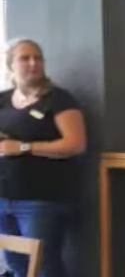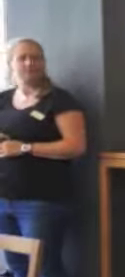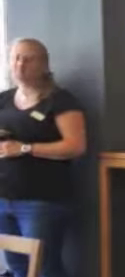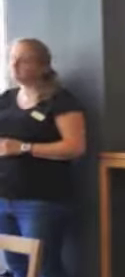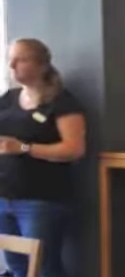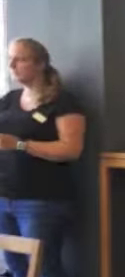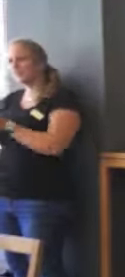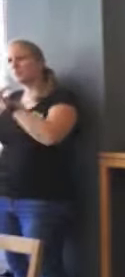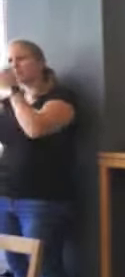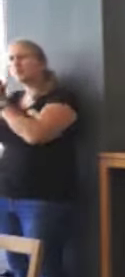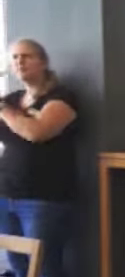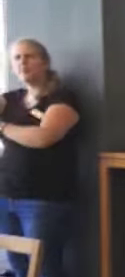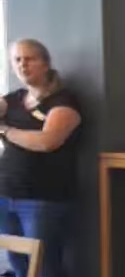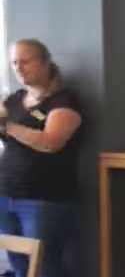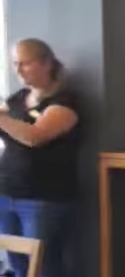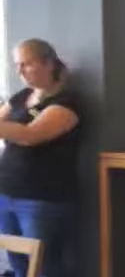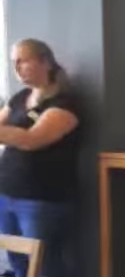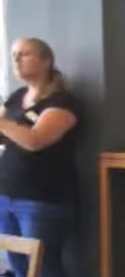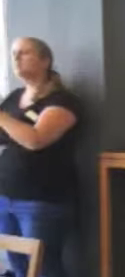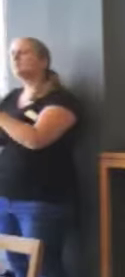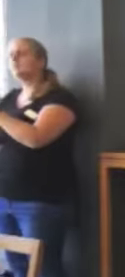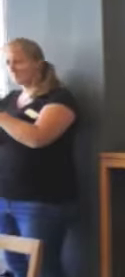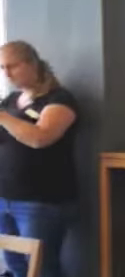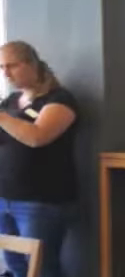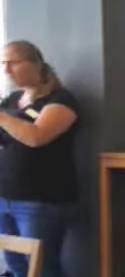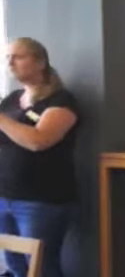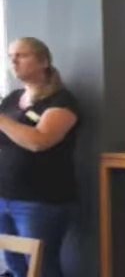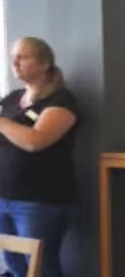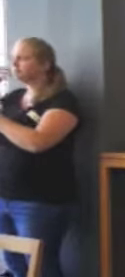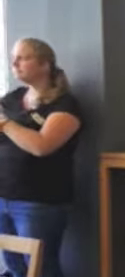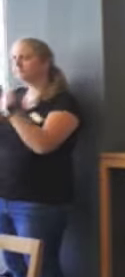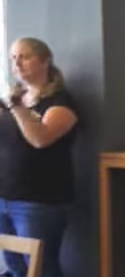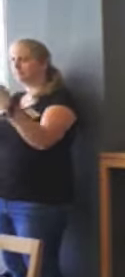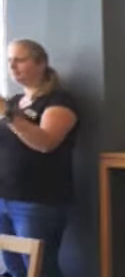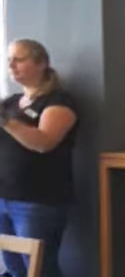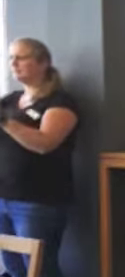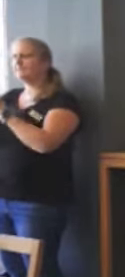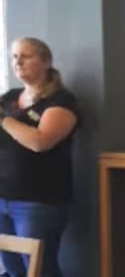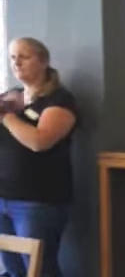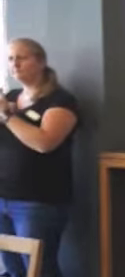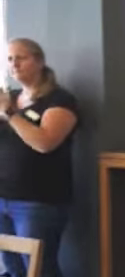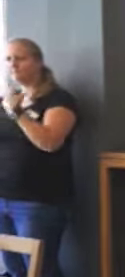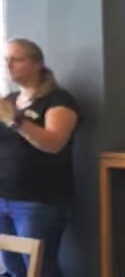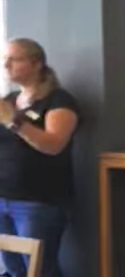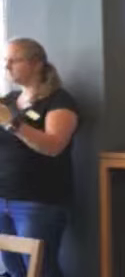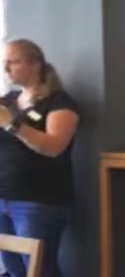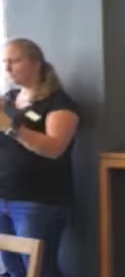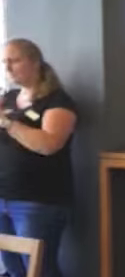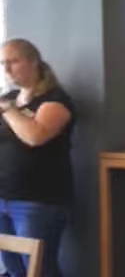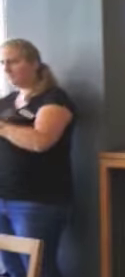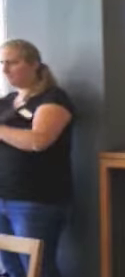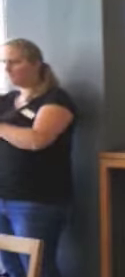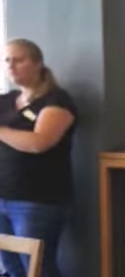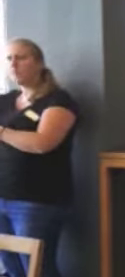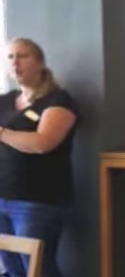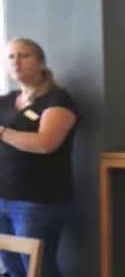koppla ihop det så att säga, sociala företaget med de stora, vinstdrivande, oerhört lönsamhetspressade